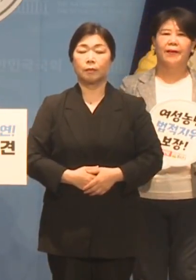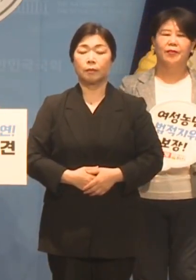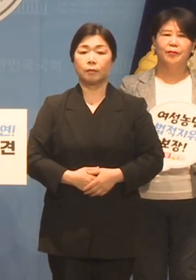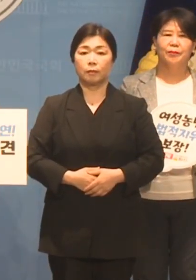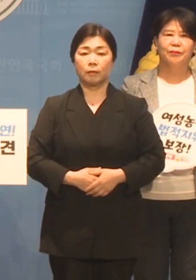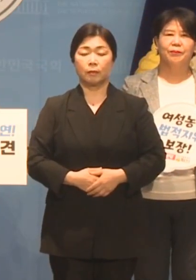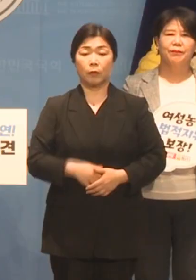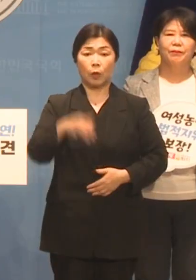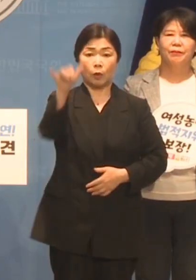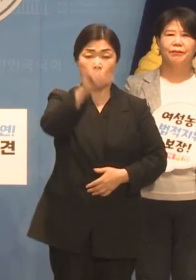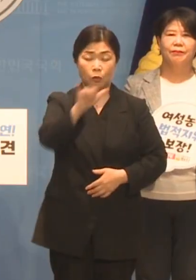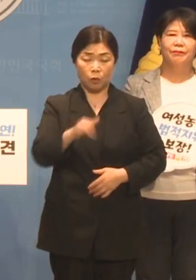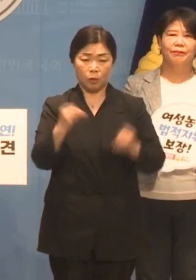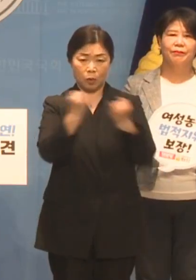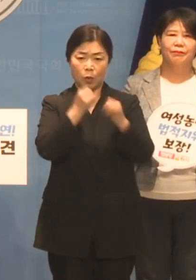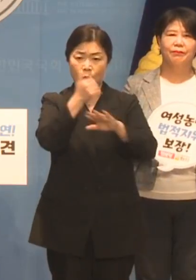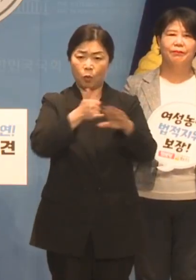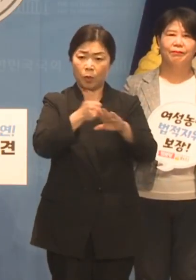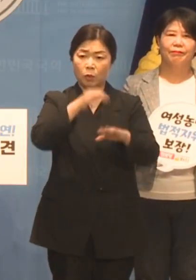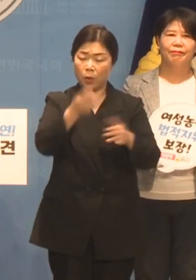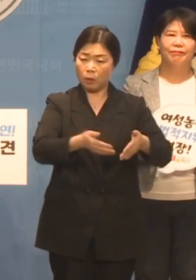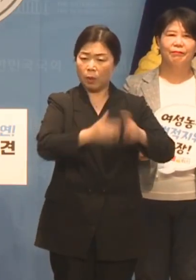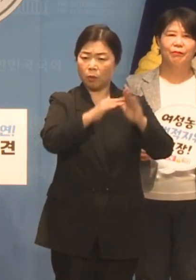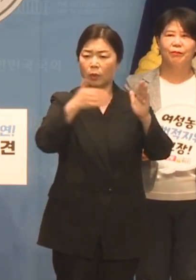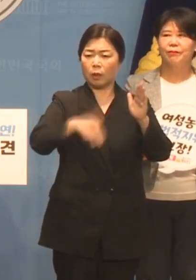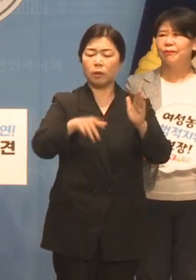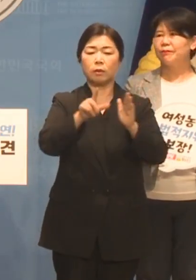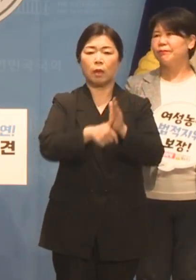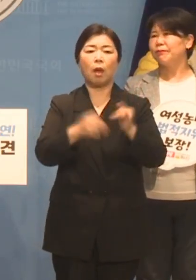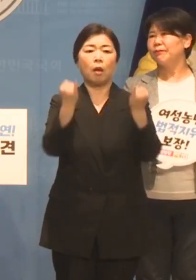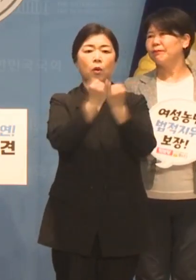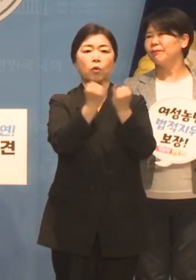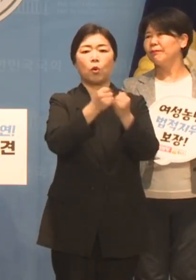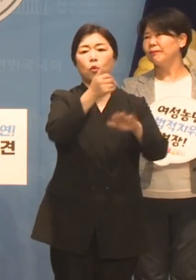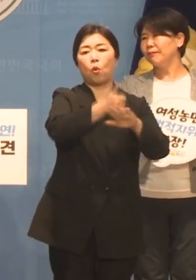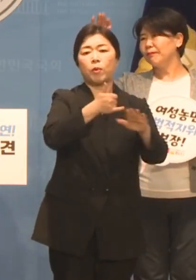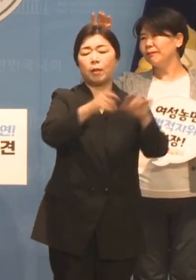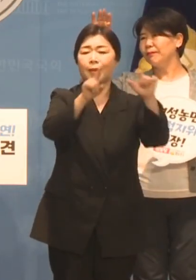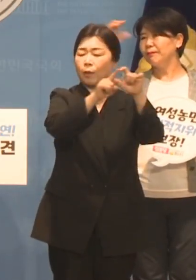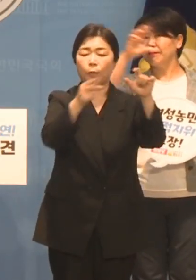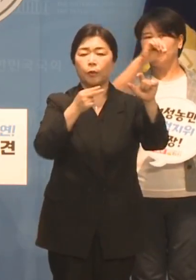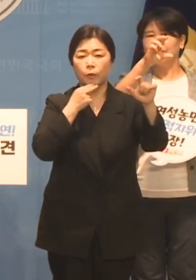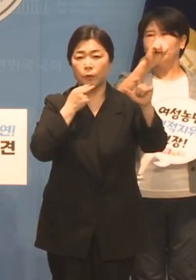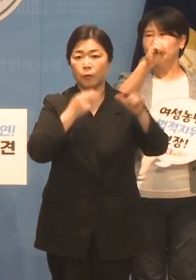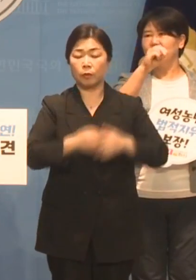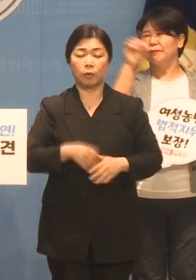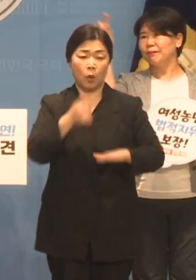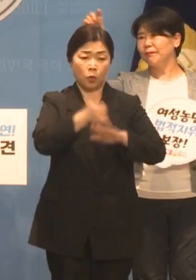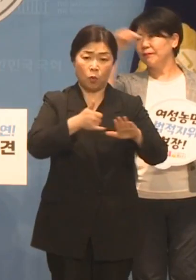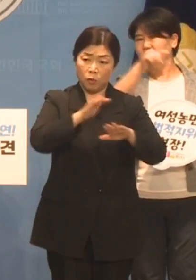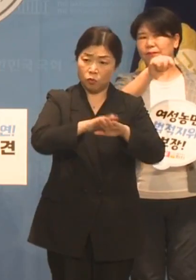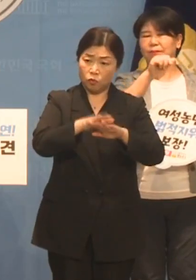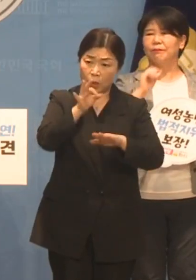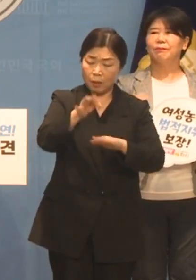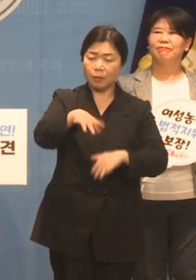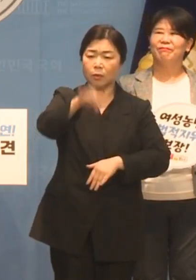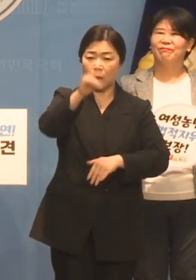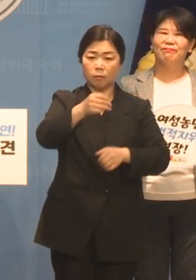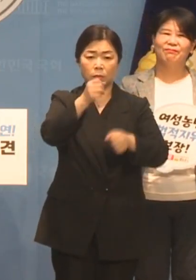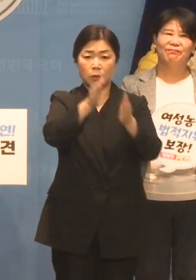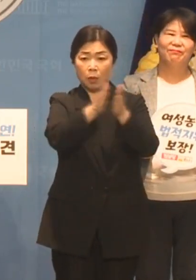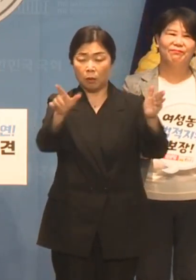전국 여성농민회가 생기기 전까지 여성농민이라는 단어조차 없었습니다. 농민수당이 처음 생길